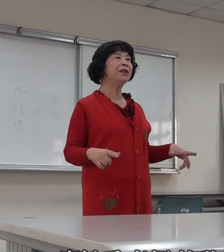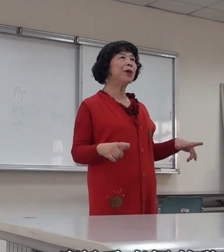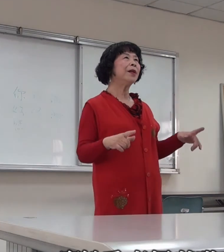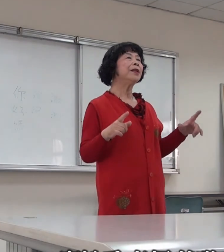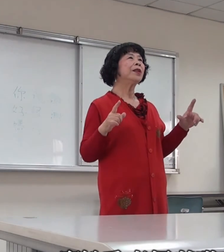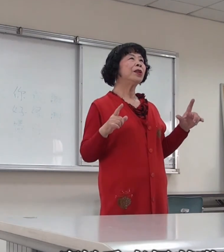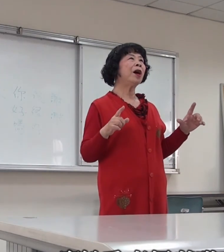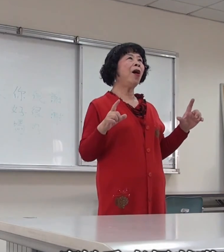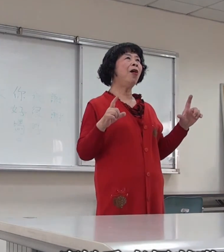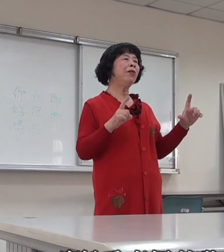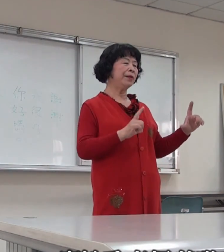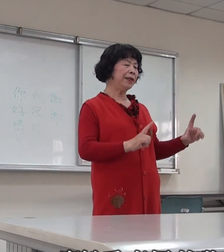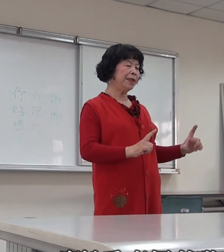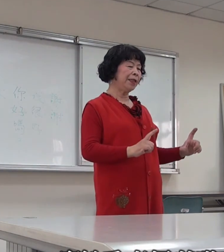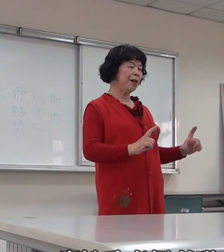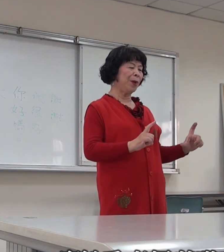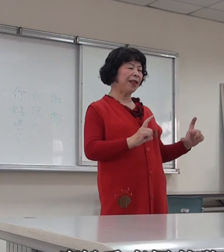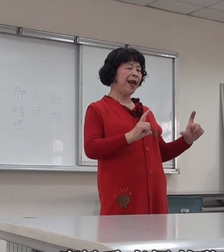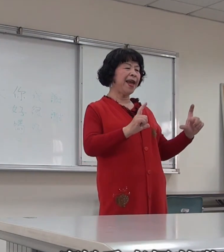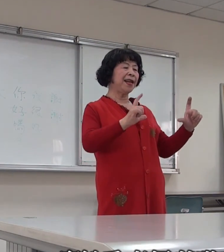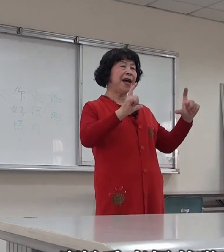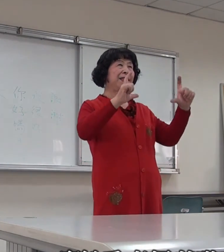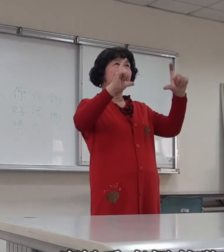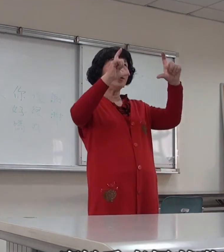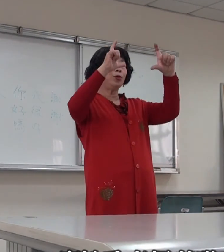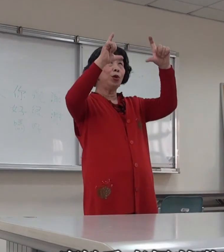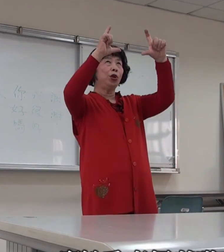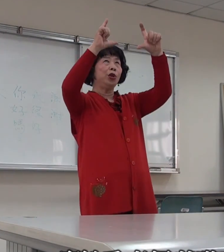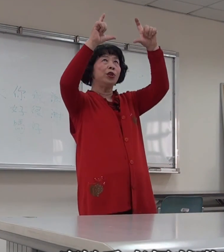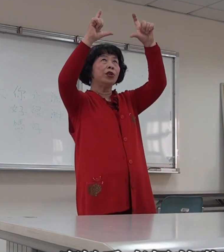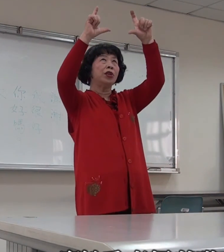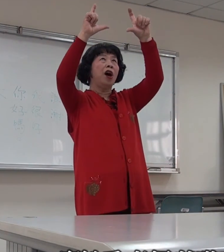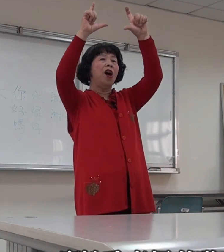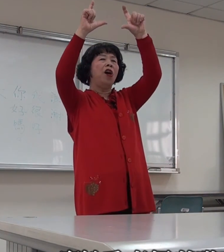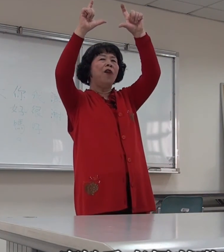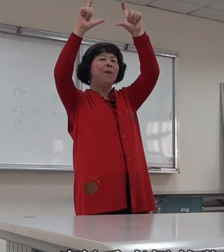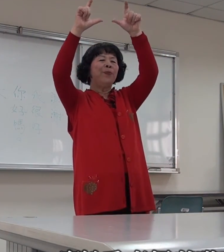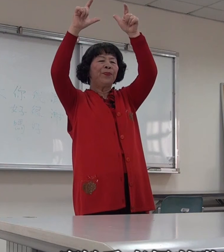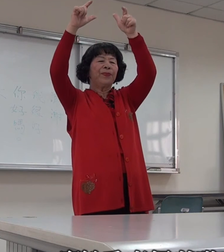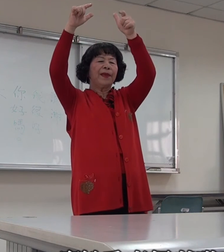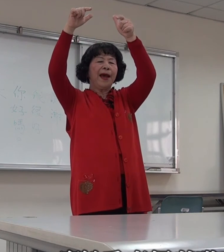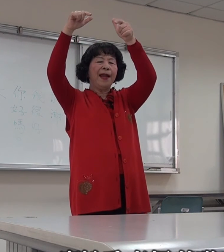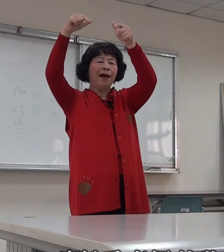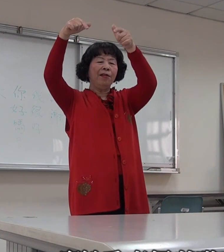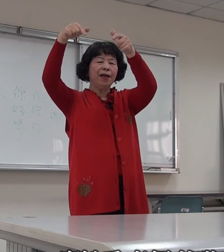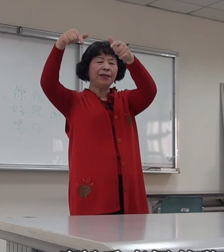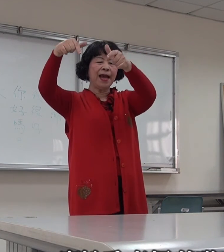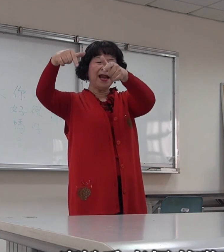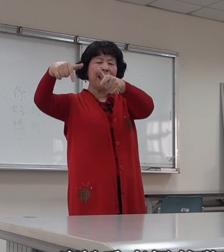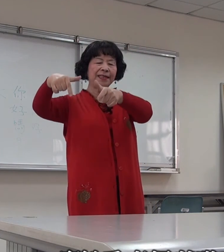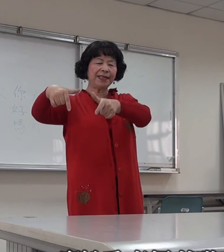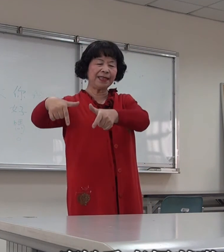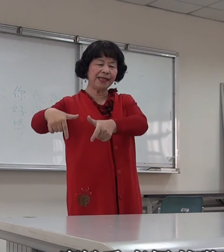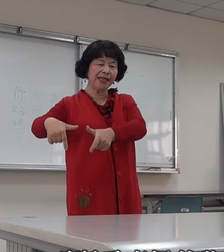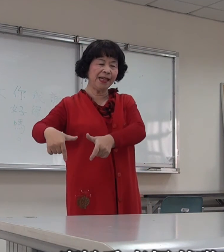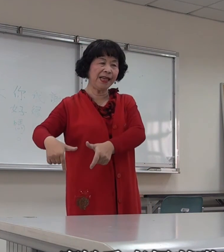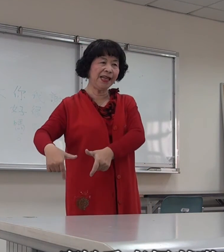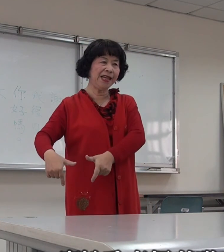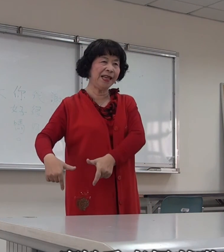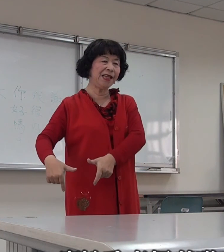说东，你记得把太阳拿上去是东，啊，然后绕下来是西，所